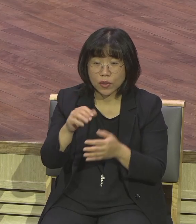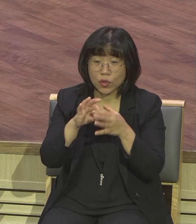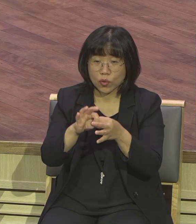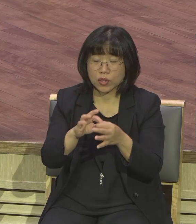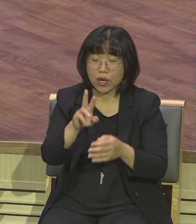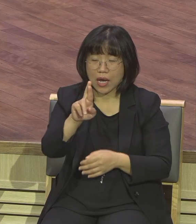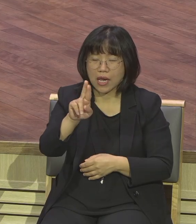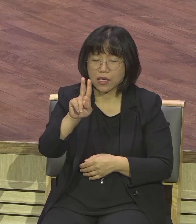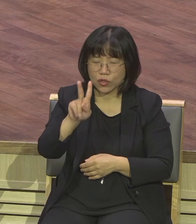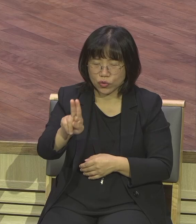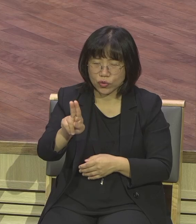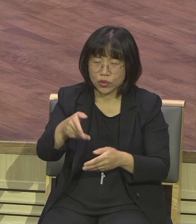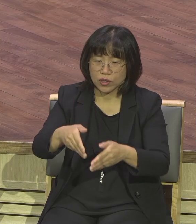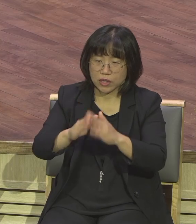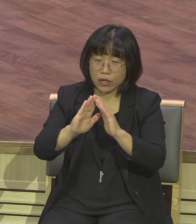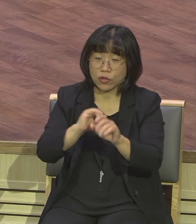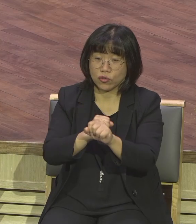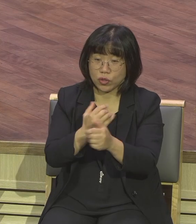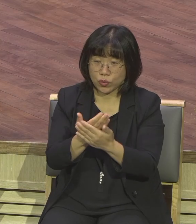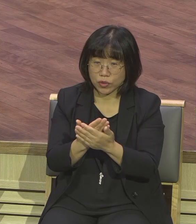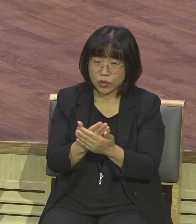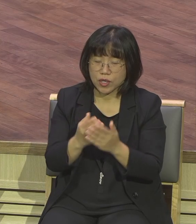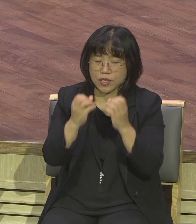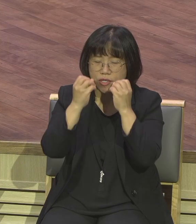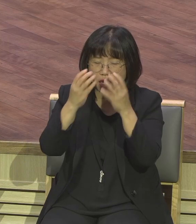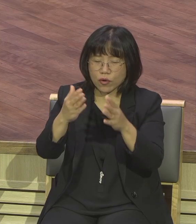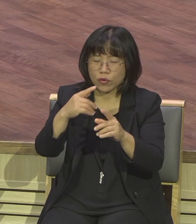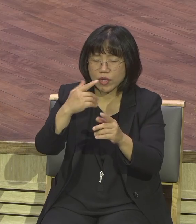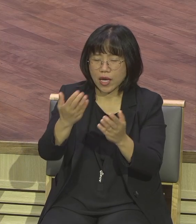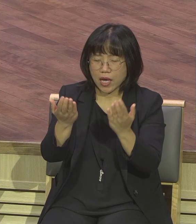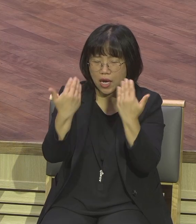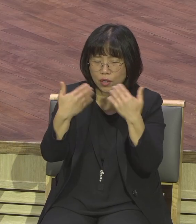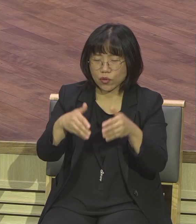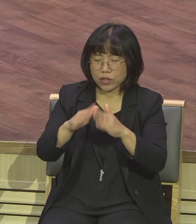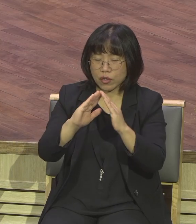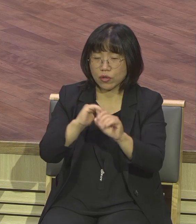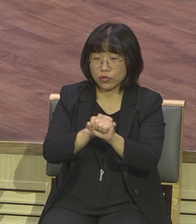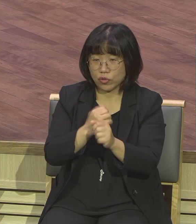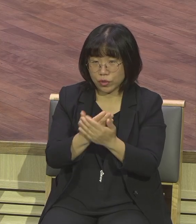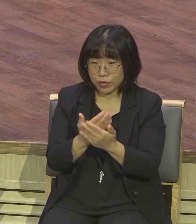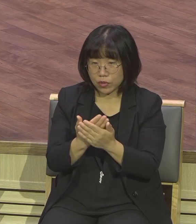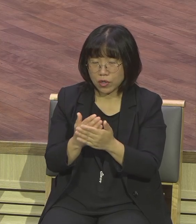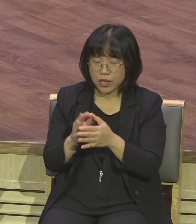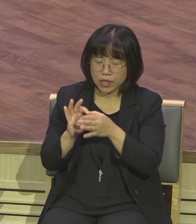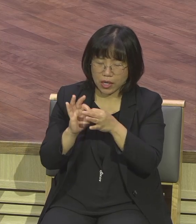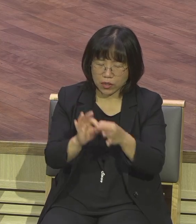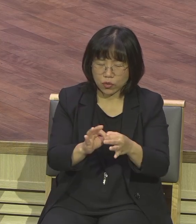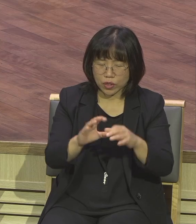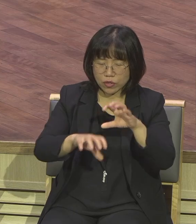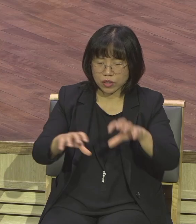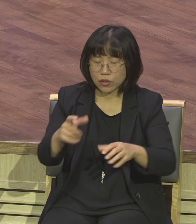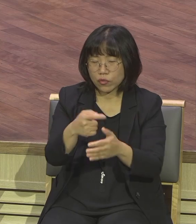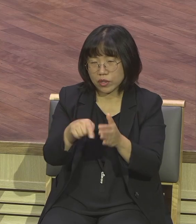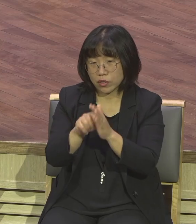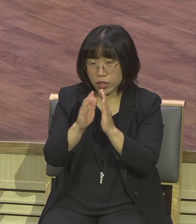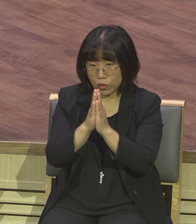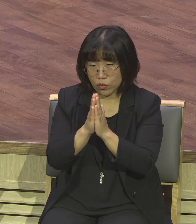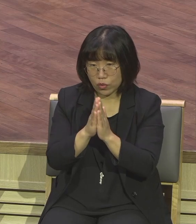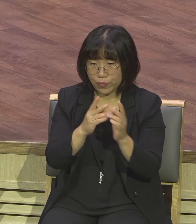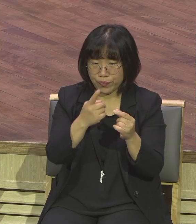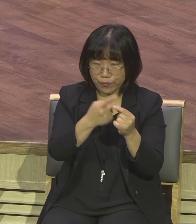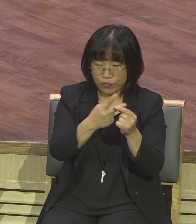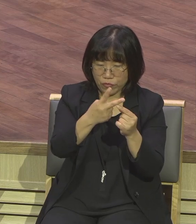알림 알루트지가 세워지게 하여 주옵시고 새로운 틈법 살아가 주옵시고 그 현장을 위해서 쫙